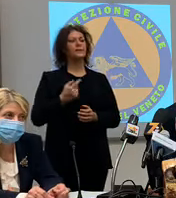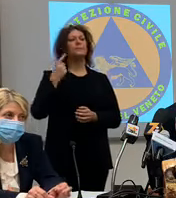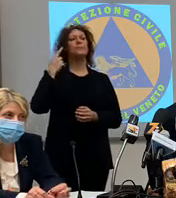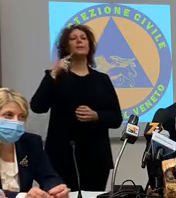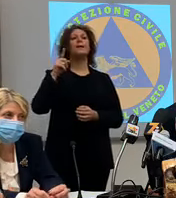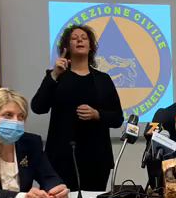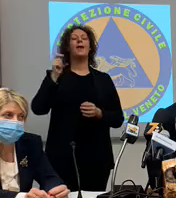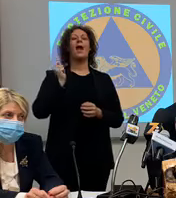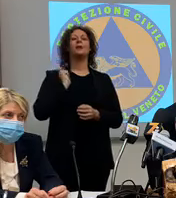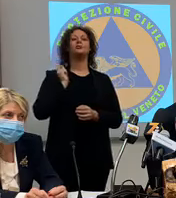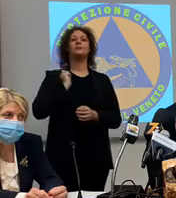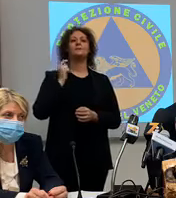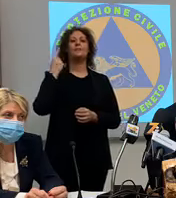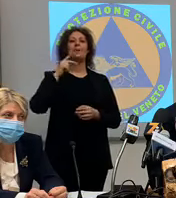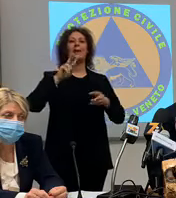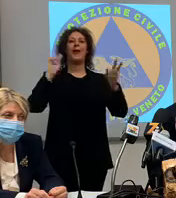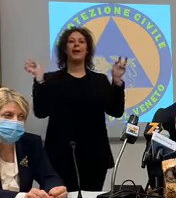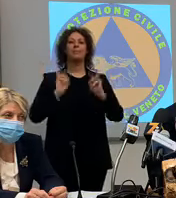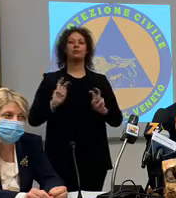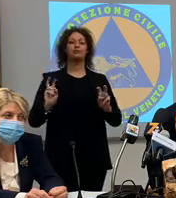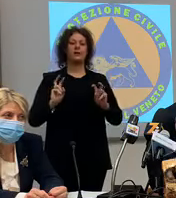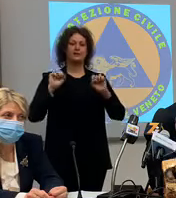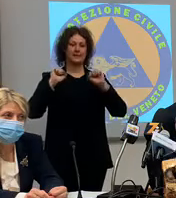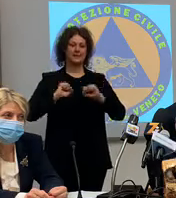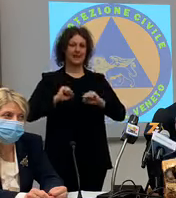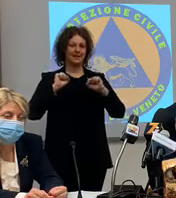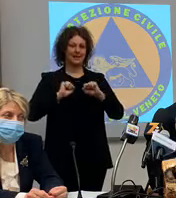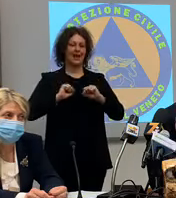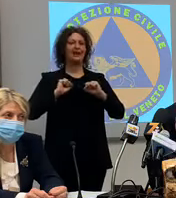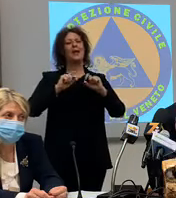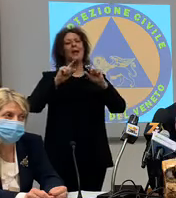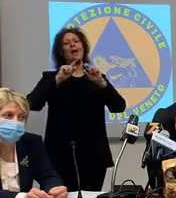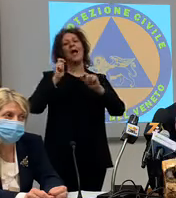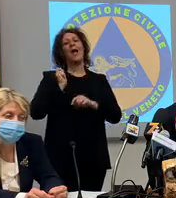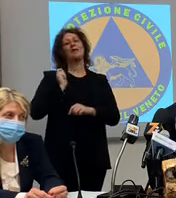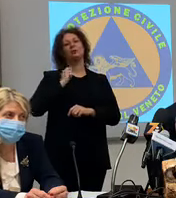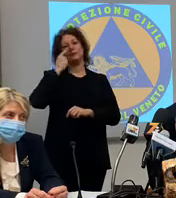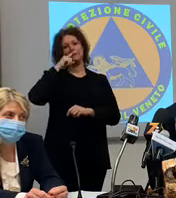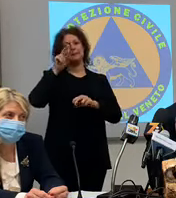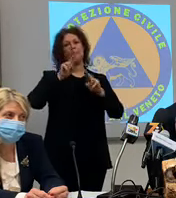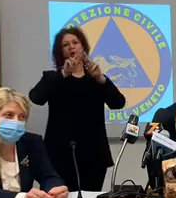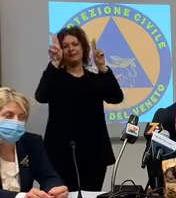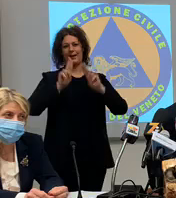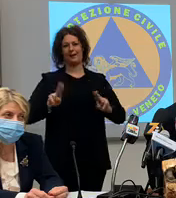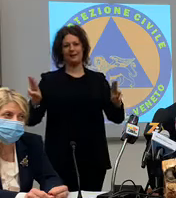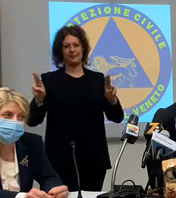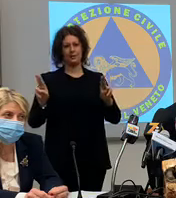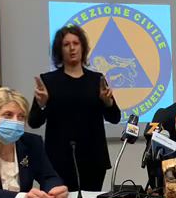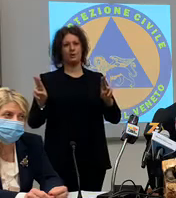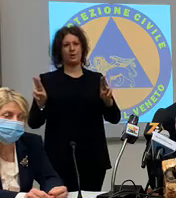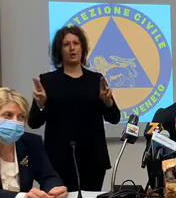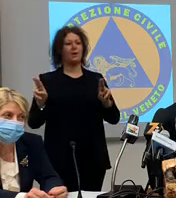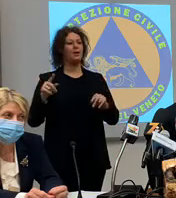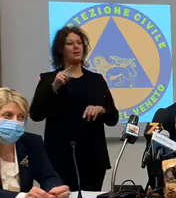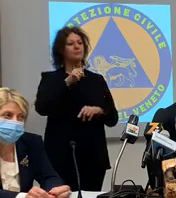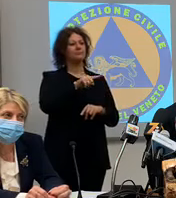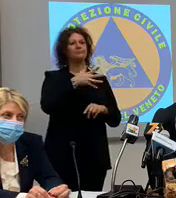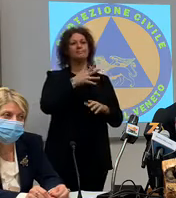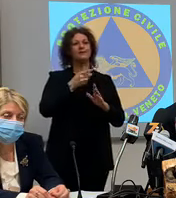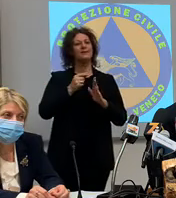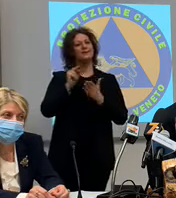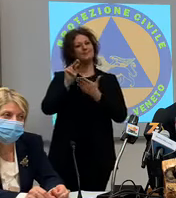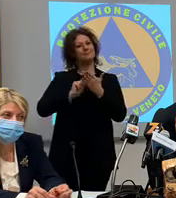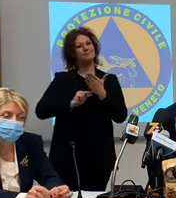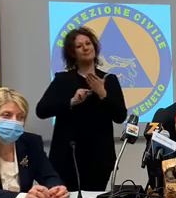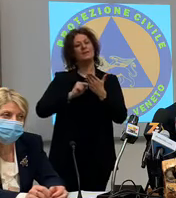l'emergenze sanitarie l'agenzia internazionale per l' emergenze sanitarie lei Lei ha scritto al presidente Conte candidando il